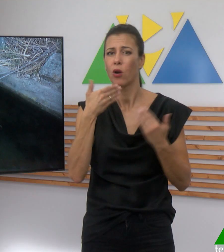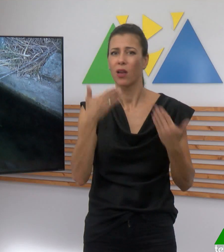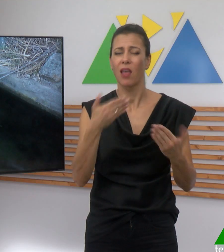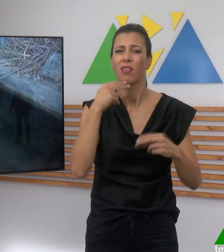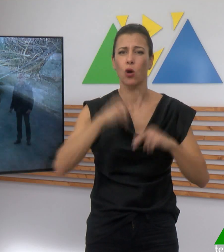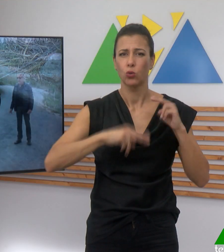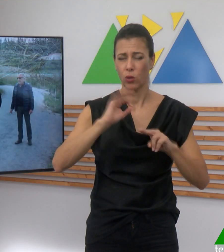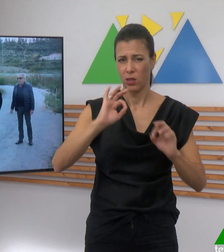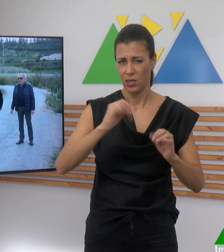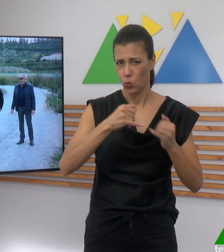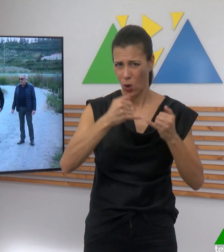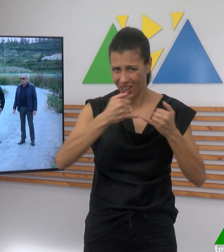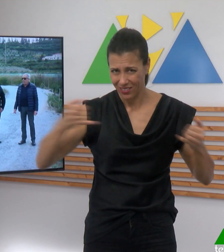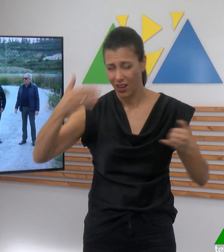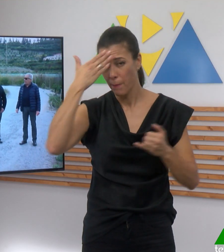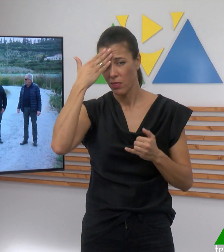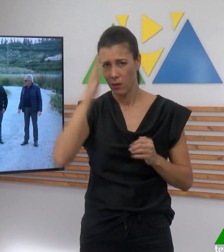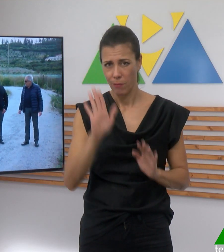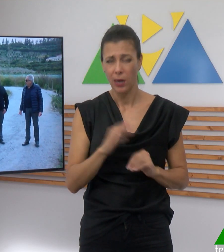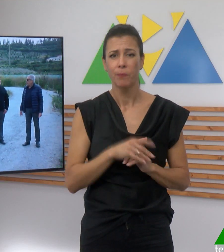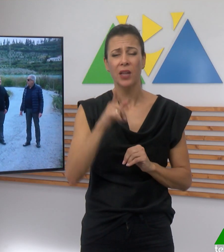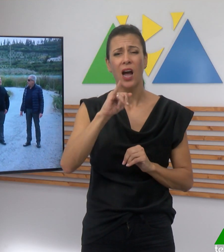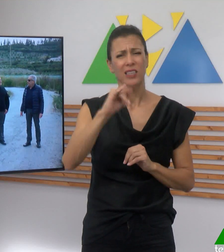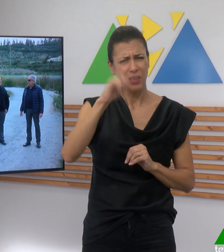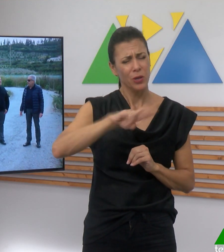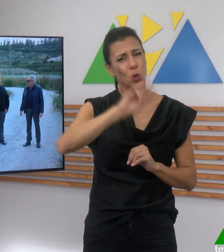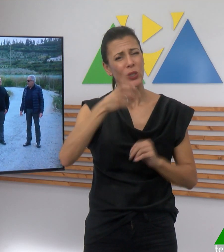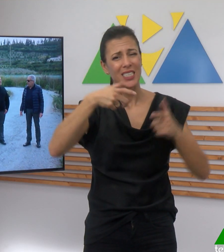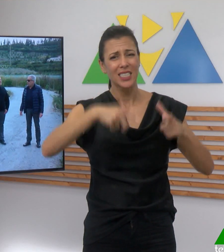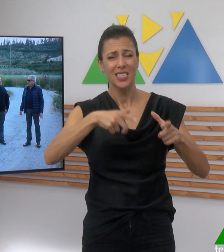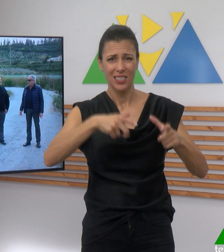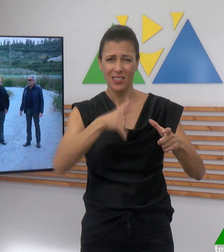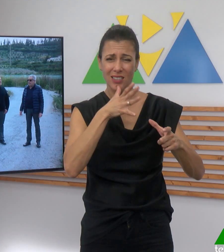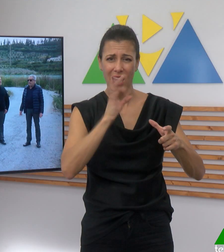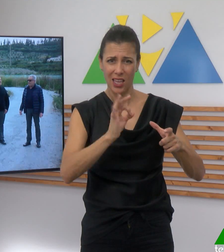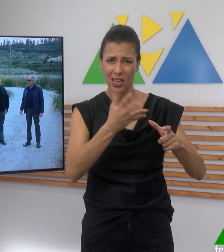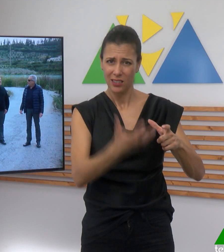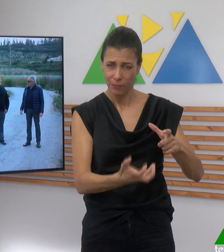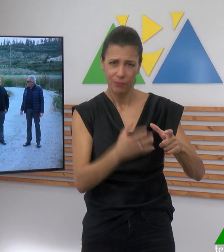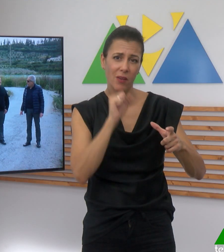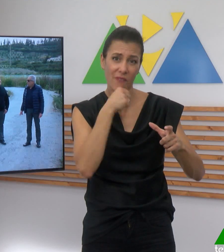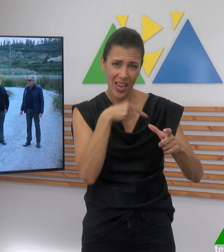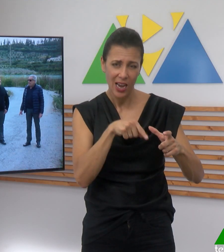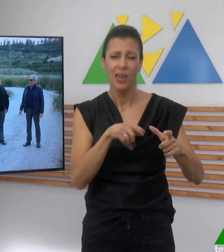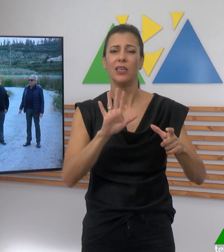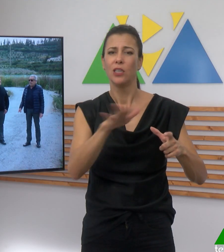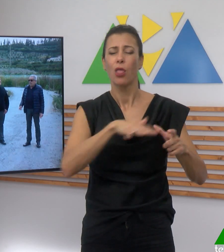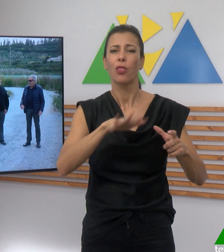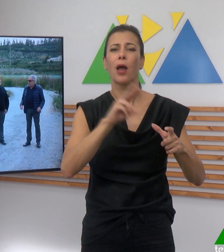principal hay una cequia vieja que aparece en los documentos que es la cequia de patura que debió ser